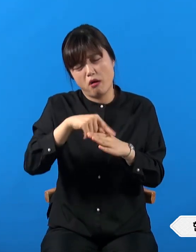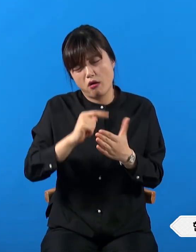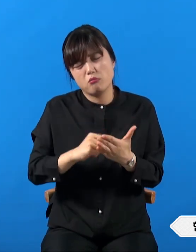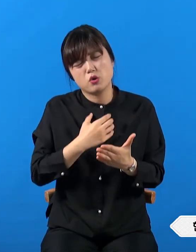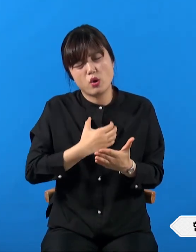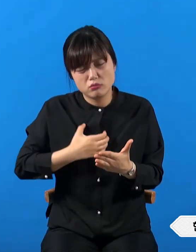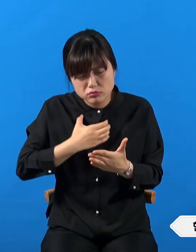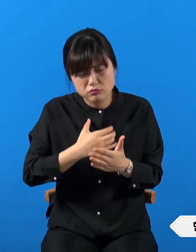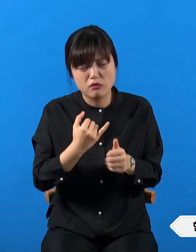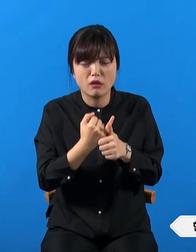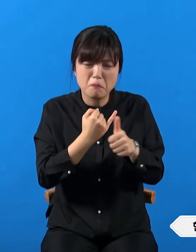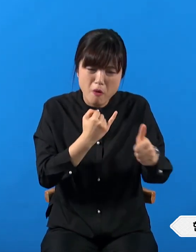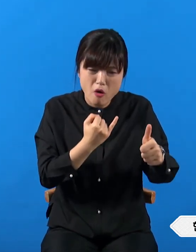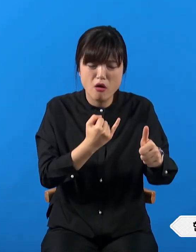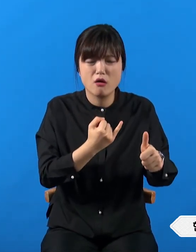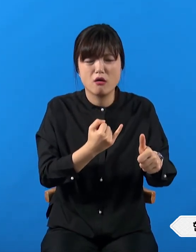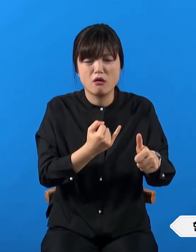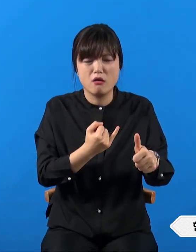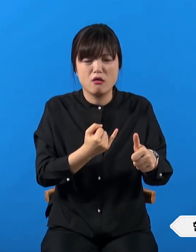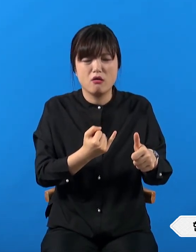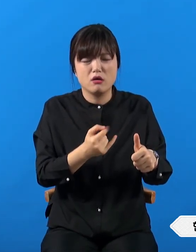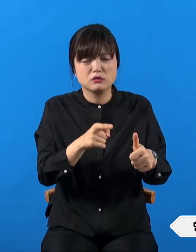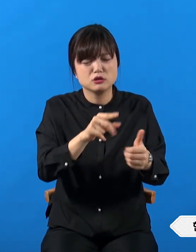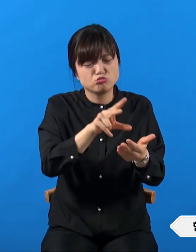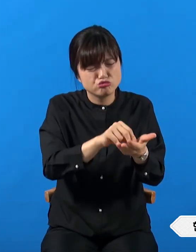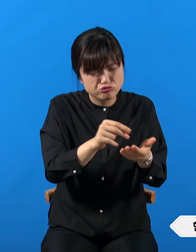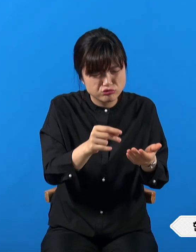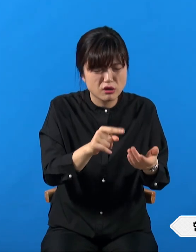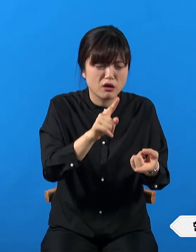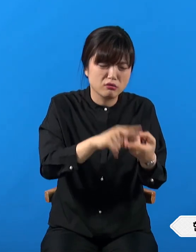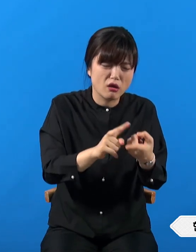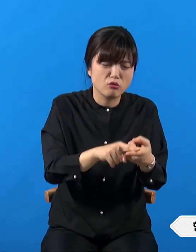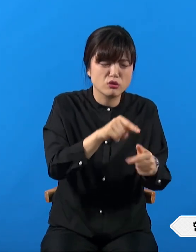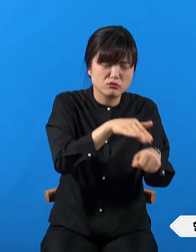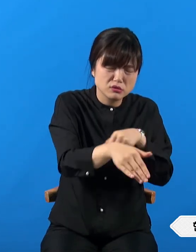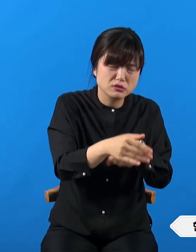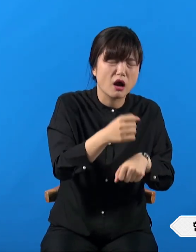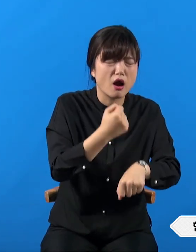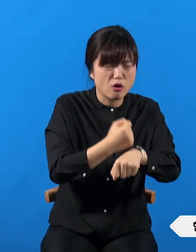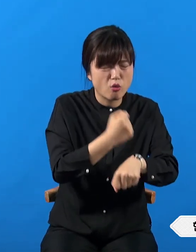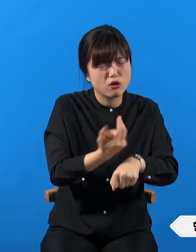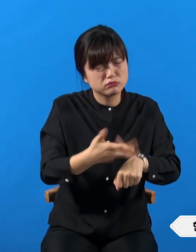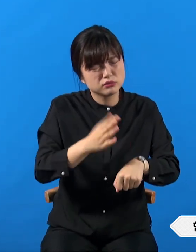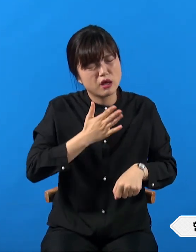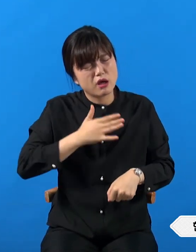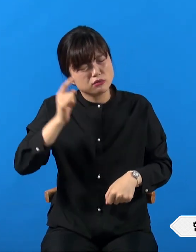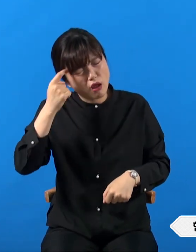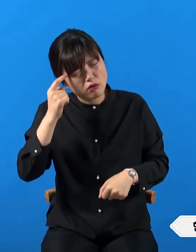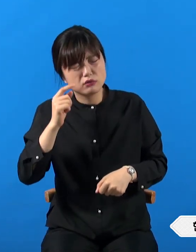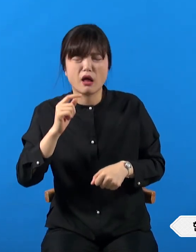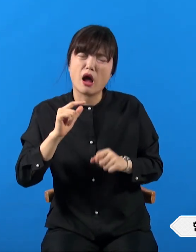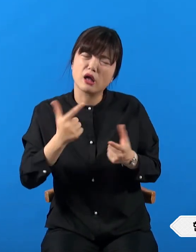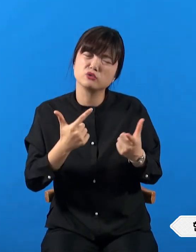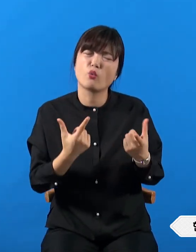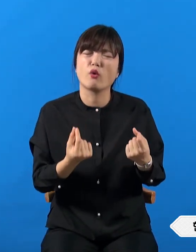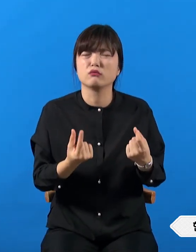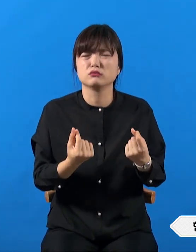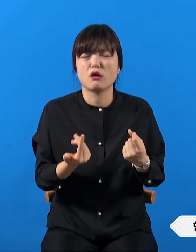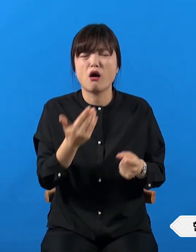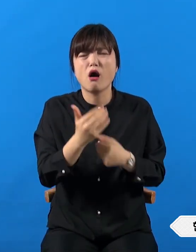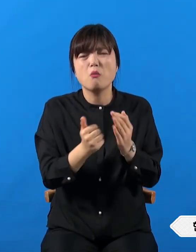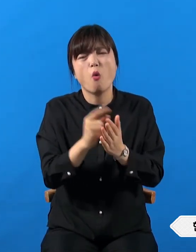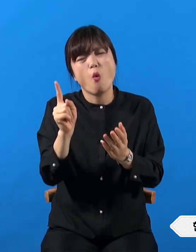괴롭습니다. 남편은 자꾸 지금 그 문제에 대해서 이렇게 하려고 하는데 제 생각에는 아닌 것 같은데